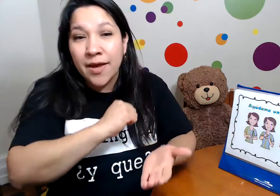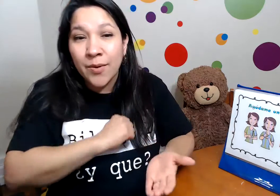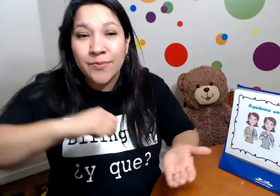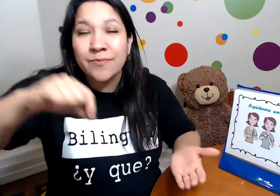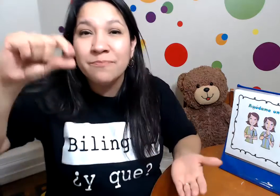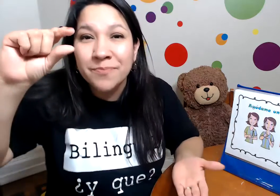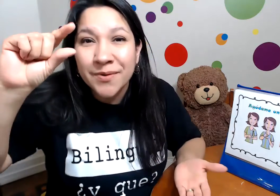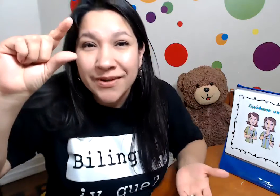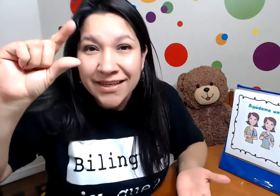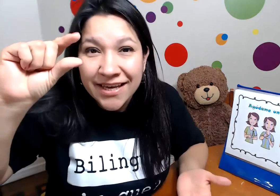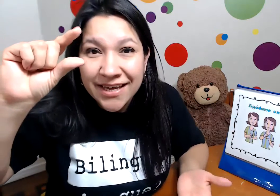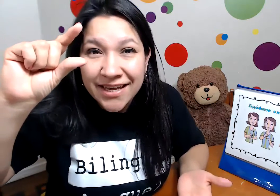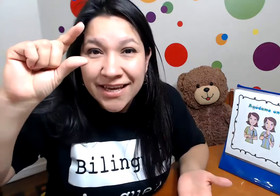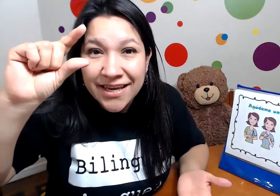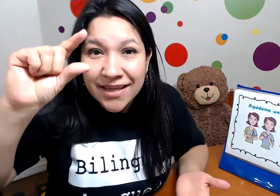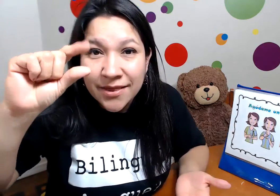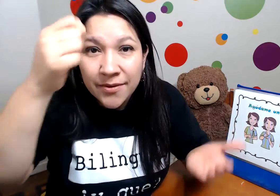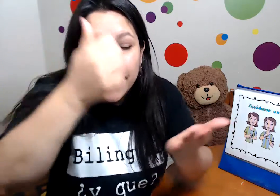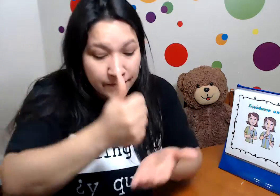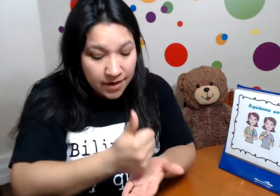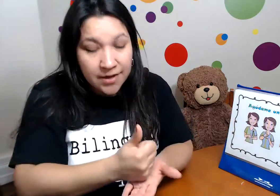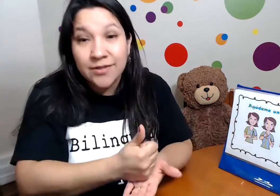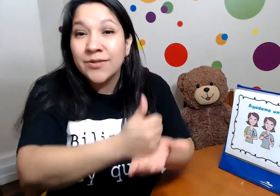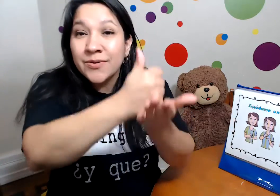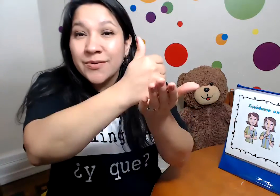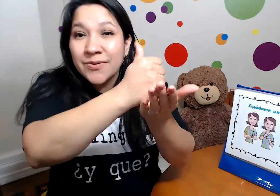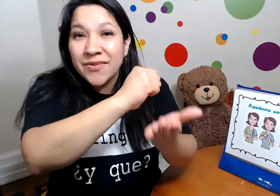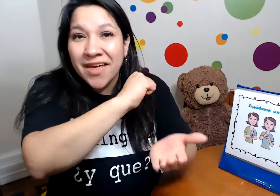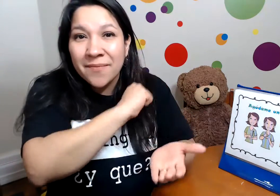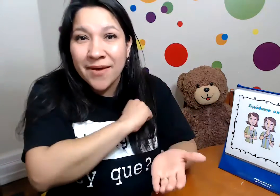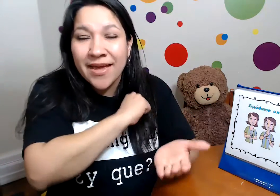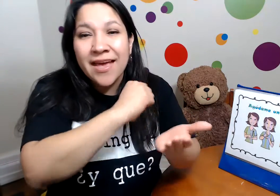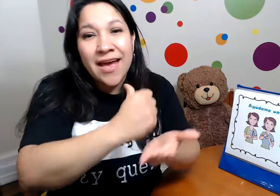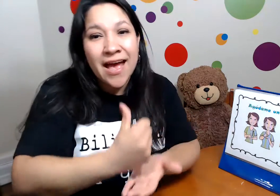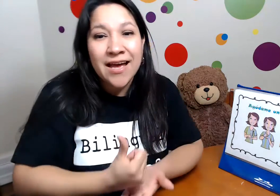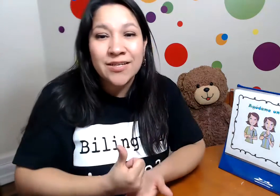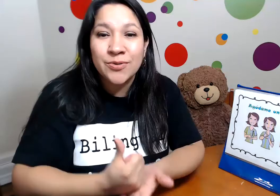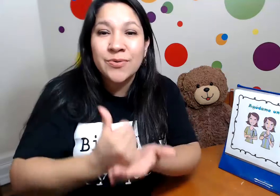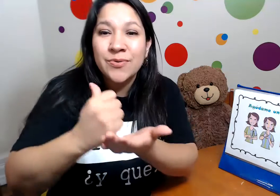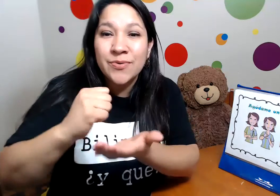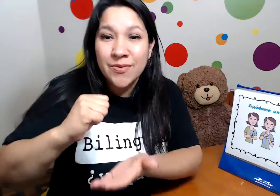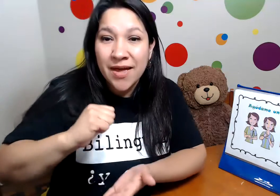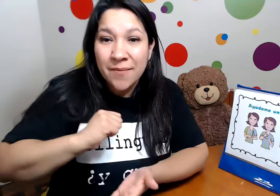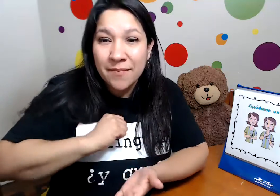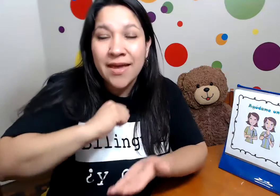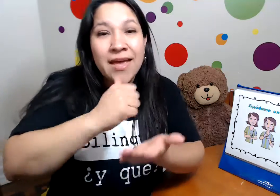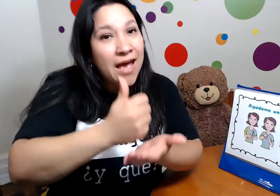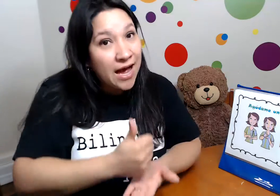un poquito ayuda me ayuda me